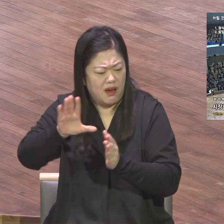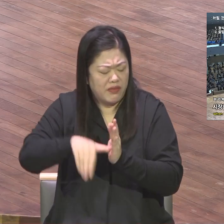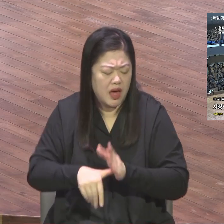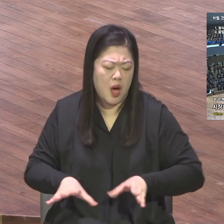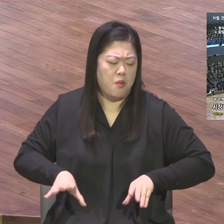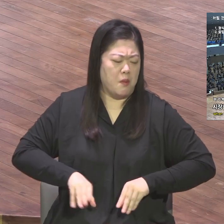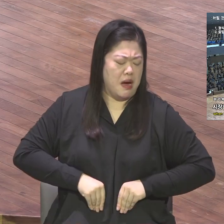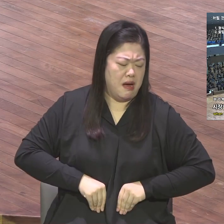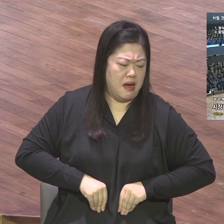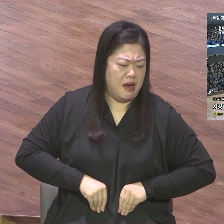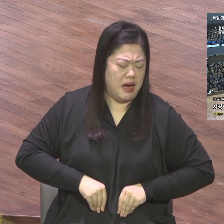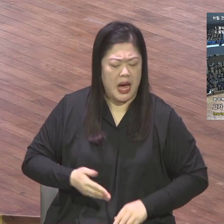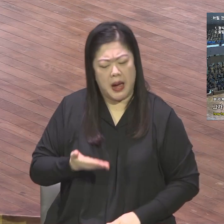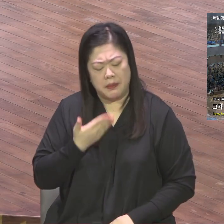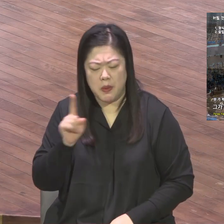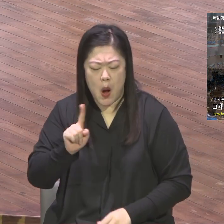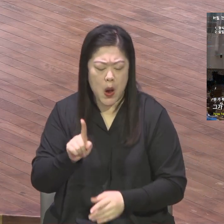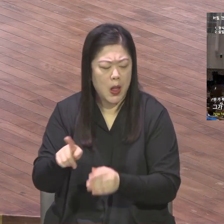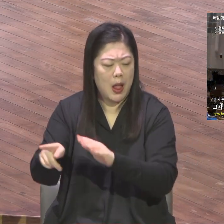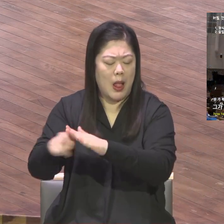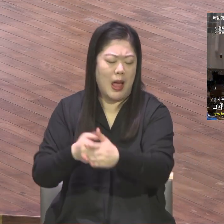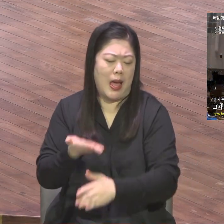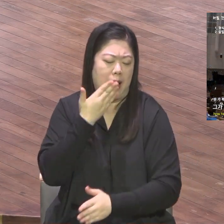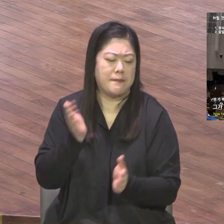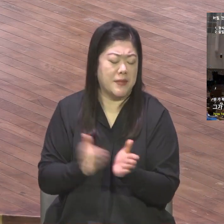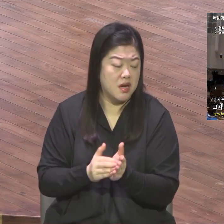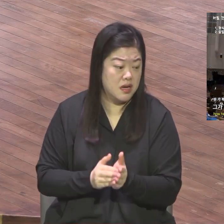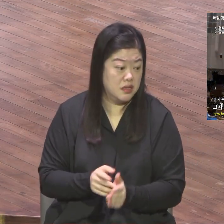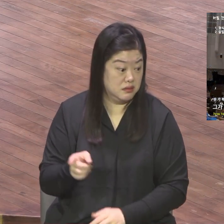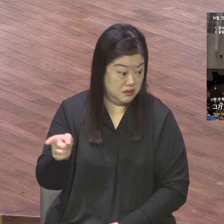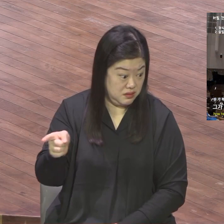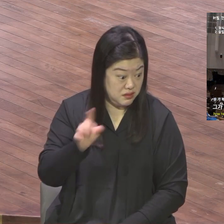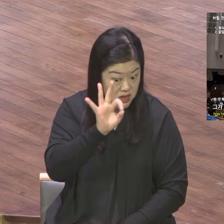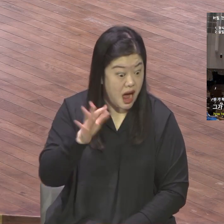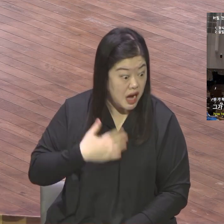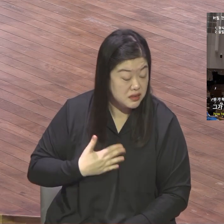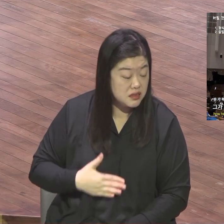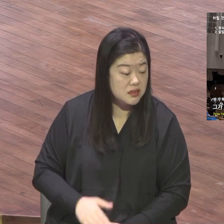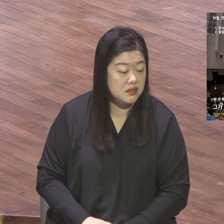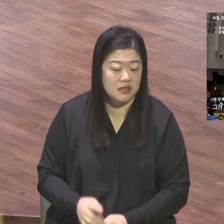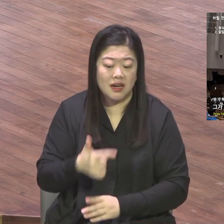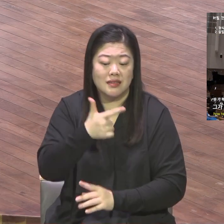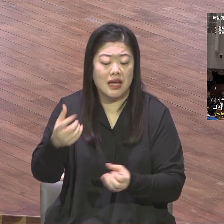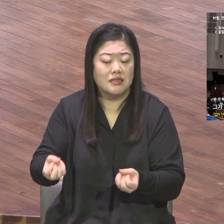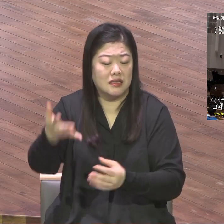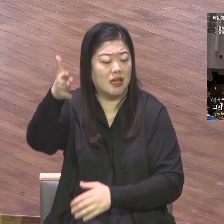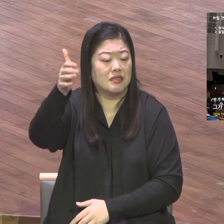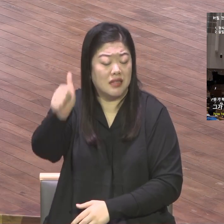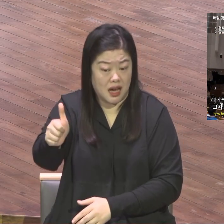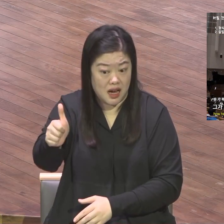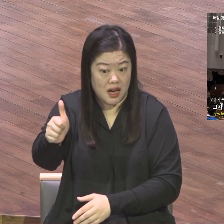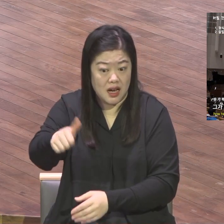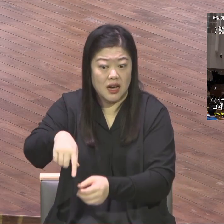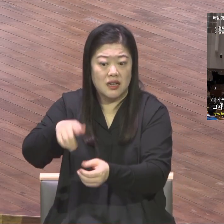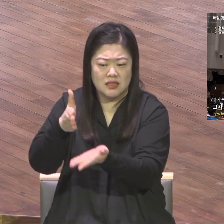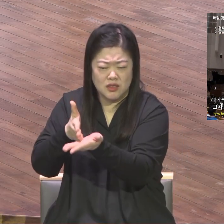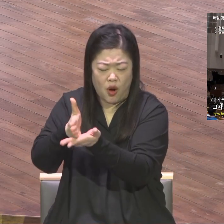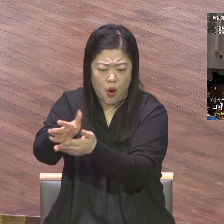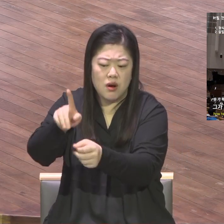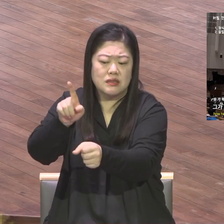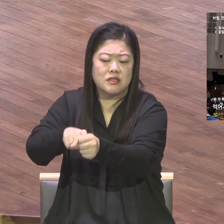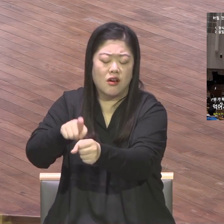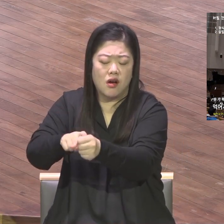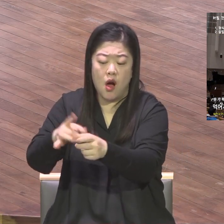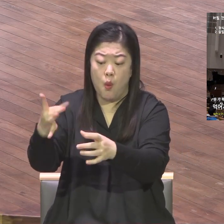때에 한 일을 잃지 못하였느냐? 그가 아비아달 대제사장의 때에 하나님의 전에 들어가